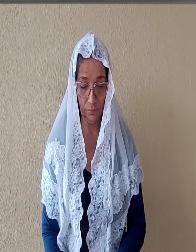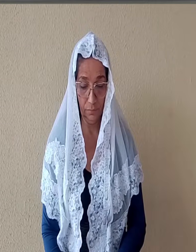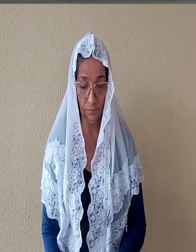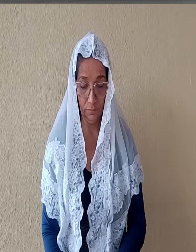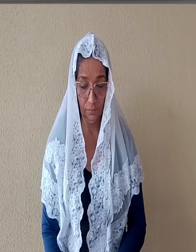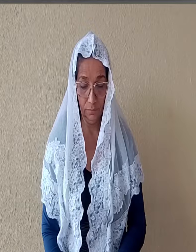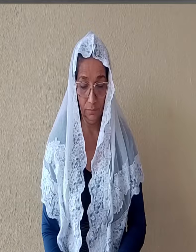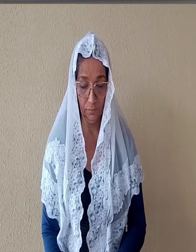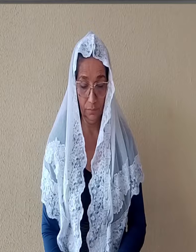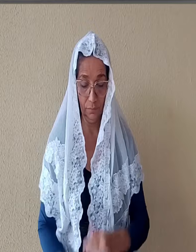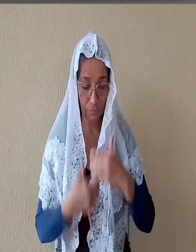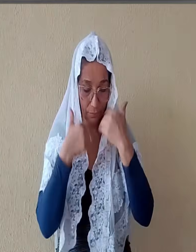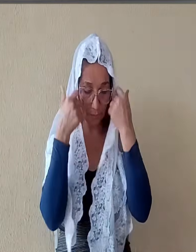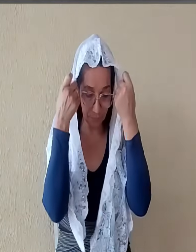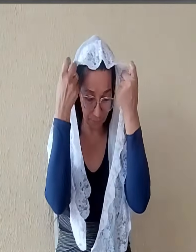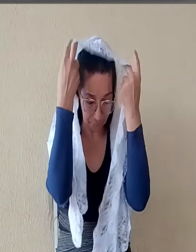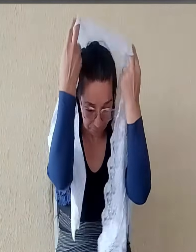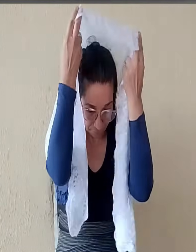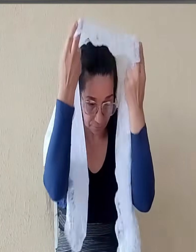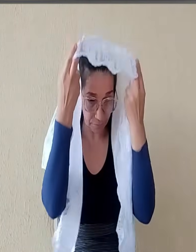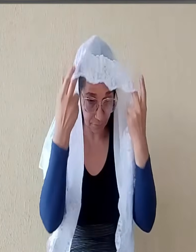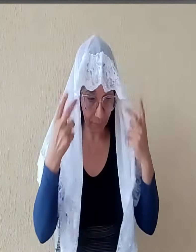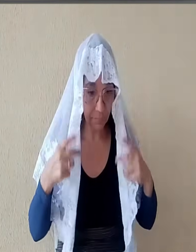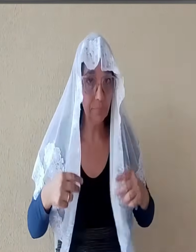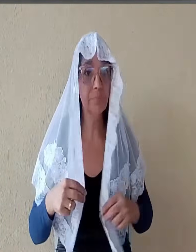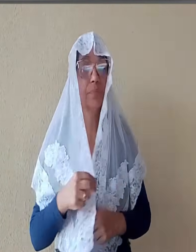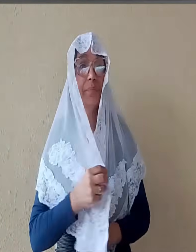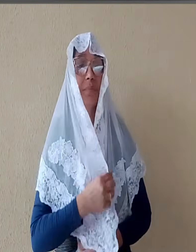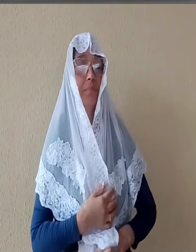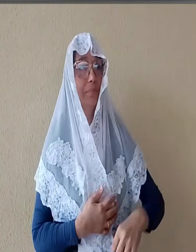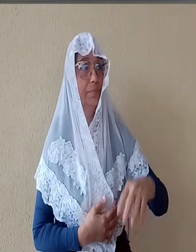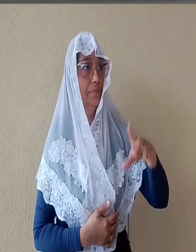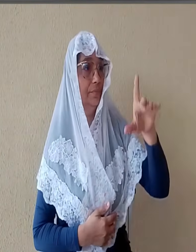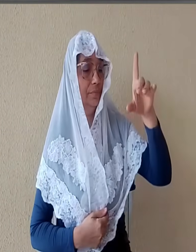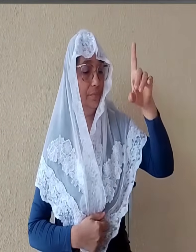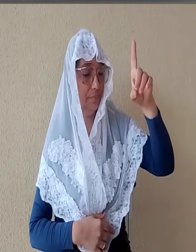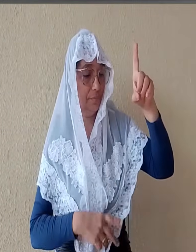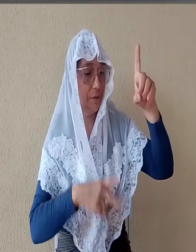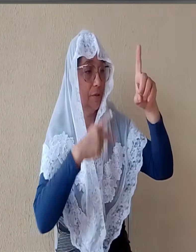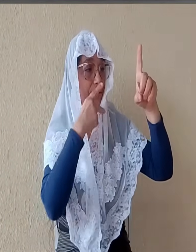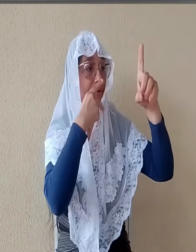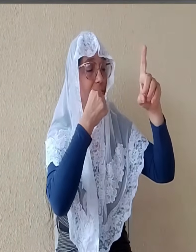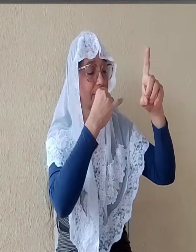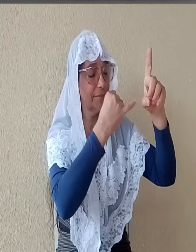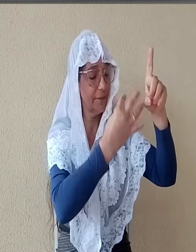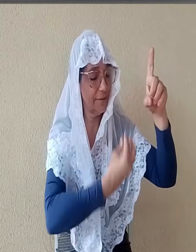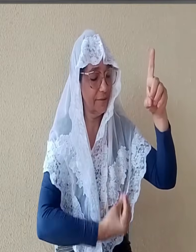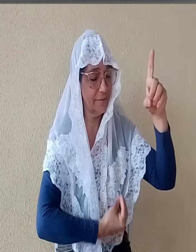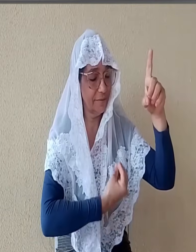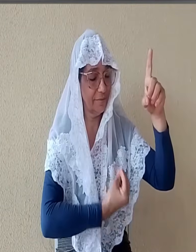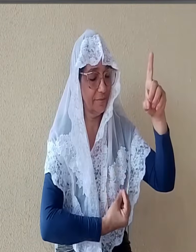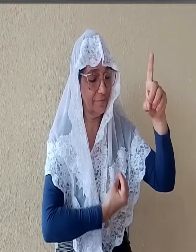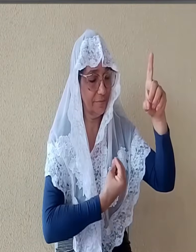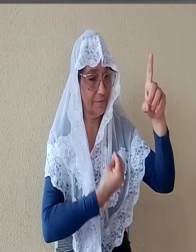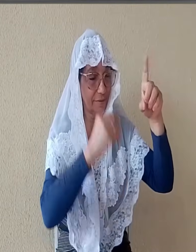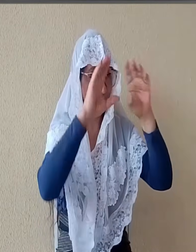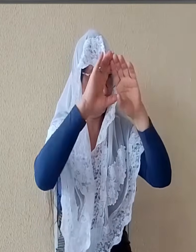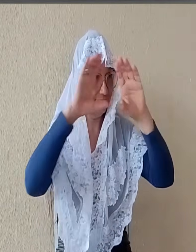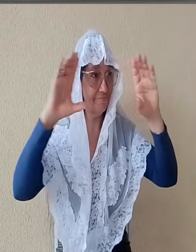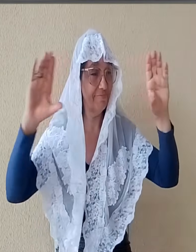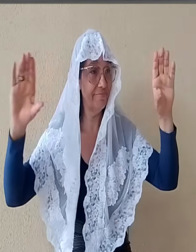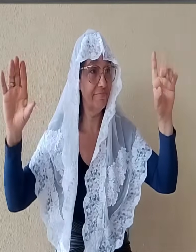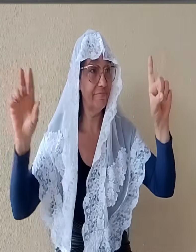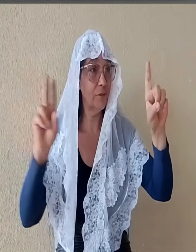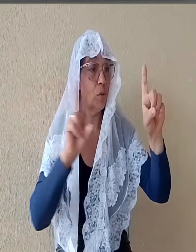Pai nosso, que estás no céu, santificado seja o teu nome. Venha o teu